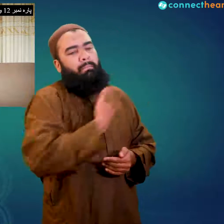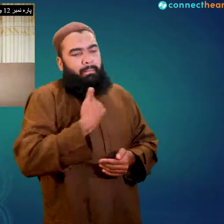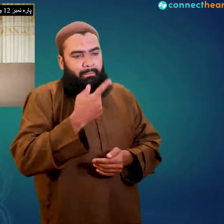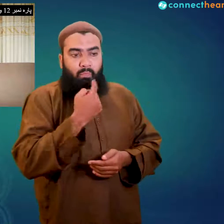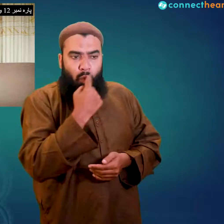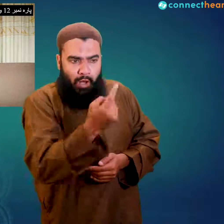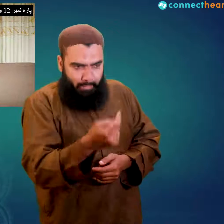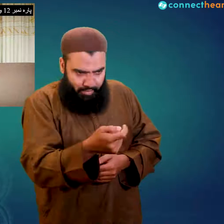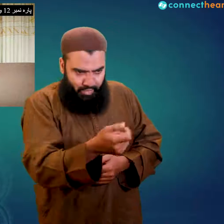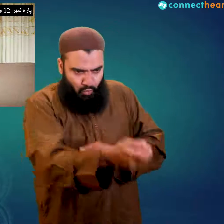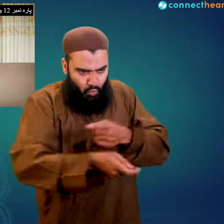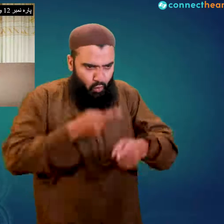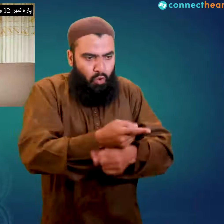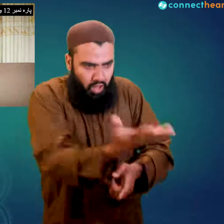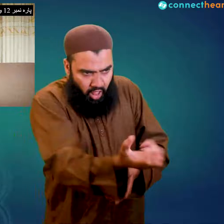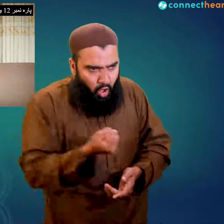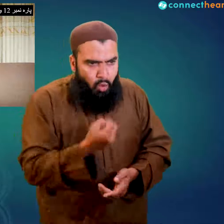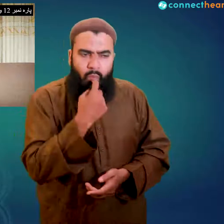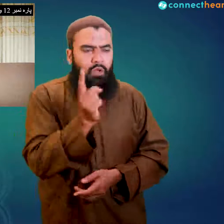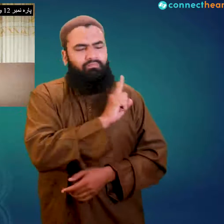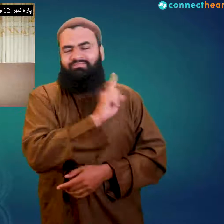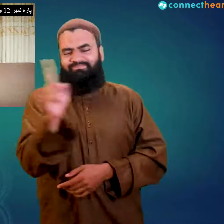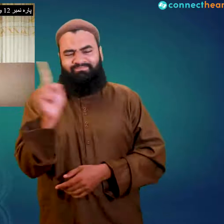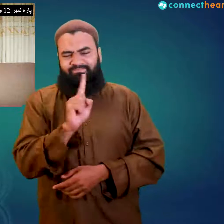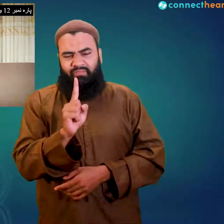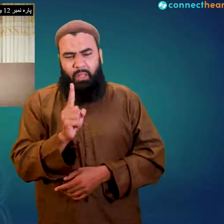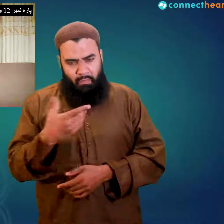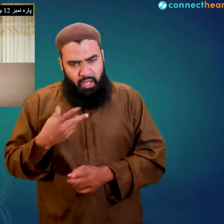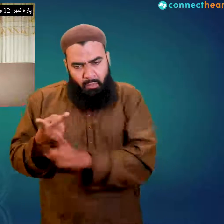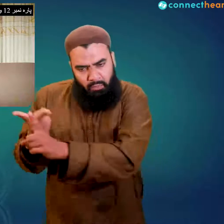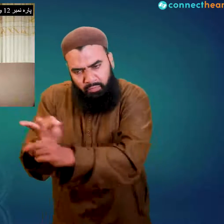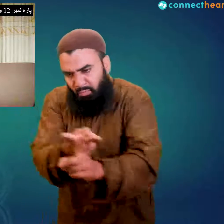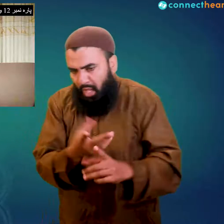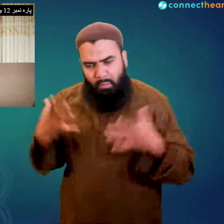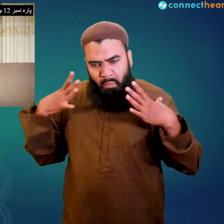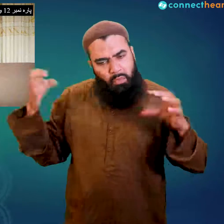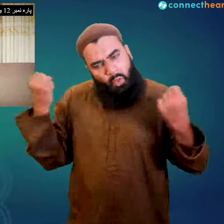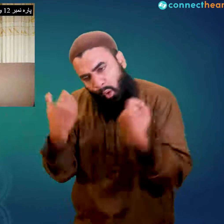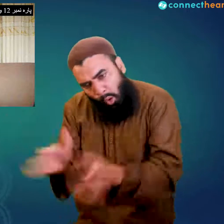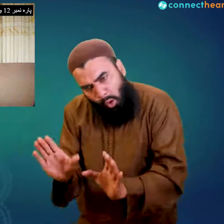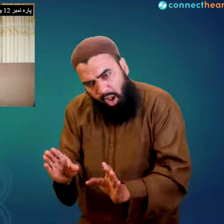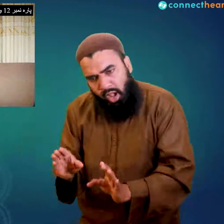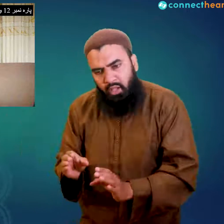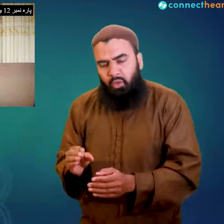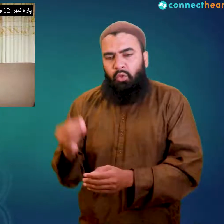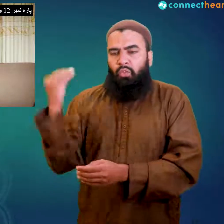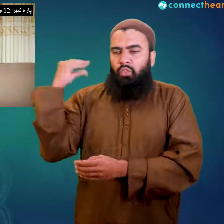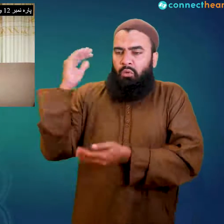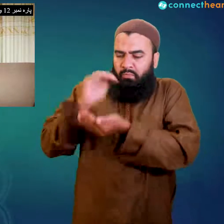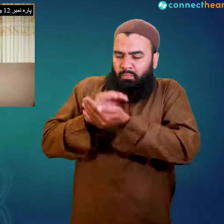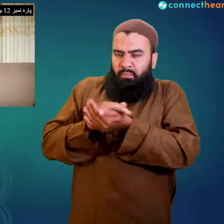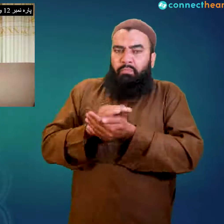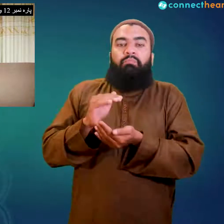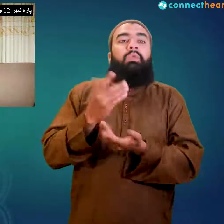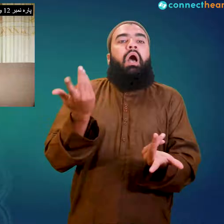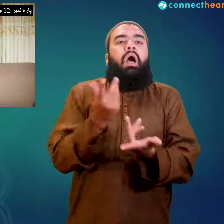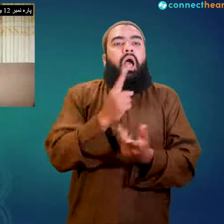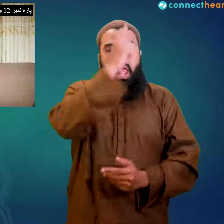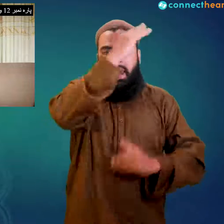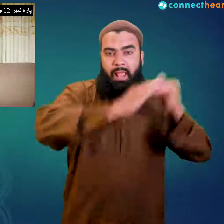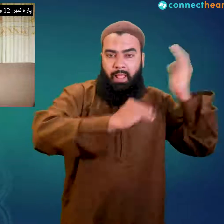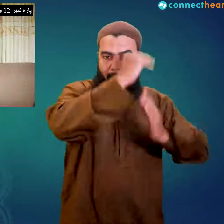اجر جو ہے وہ طلب نہیں کرتے ہیں۔ اور یہ کہ جو تم اب تک گناہ والی زندگی، اللہ کی نافرمانی والی